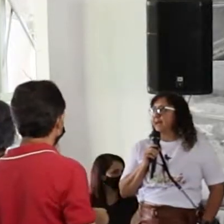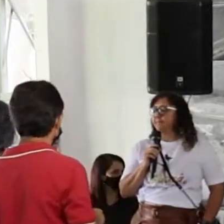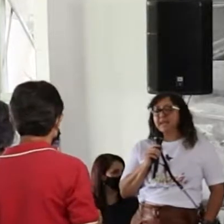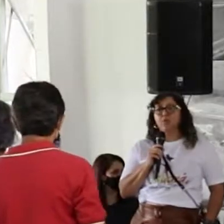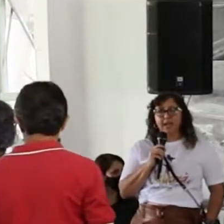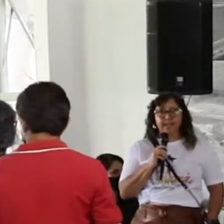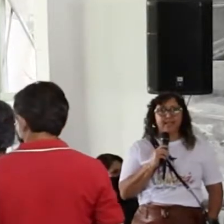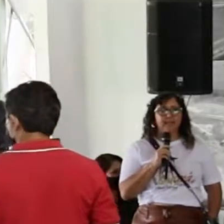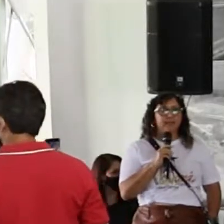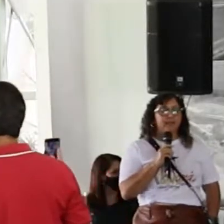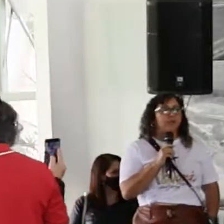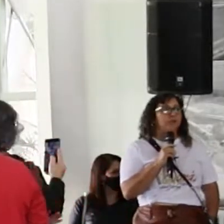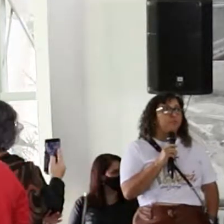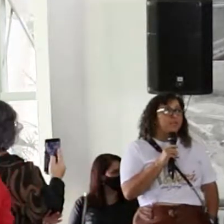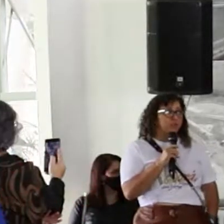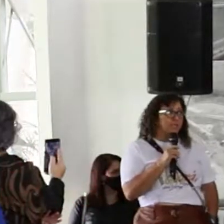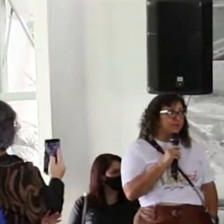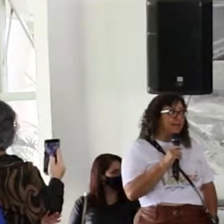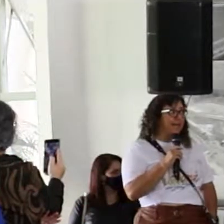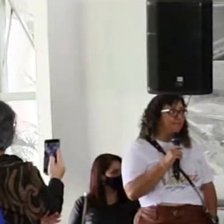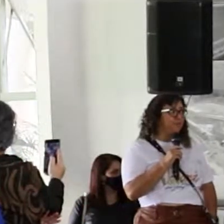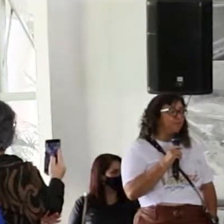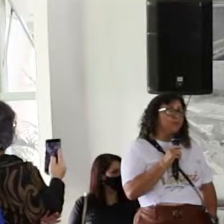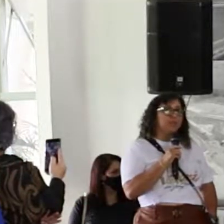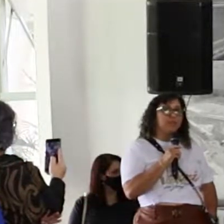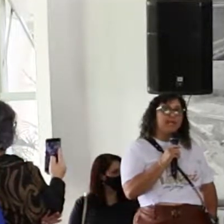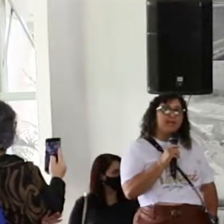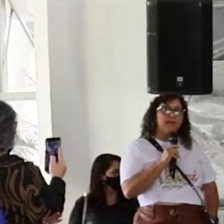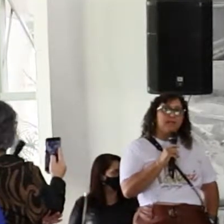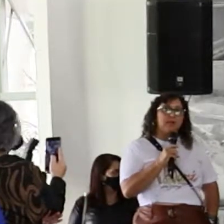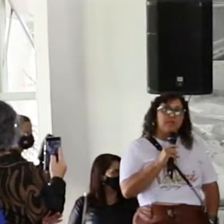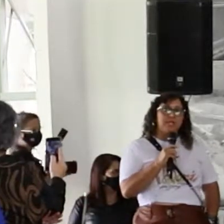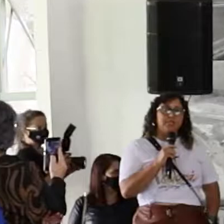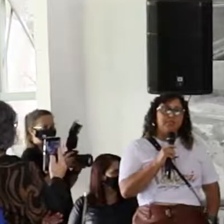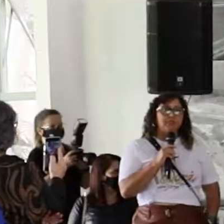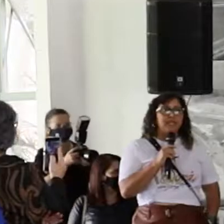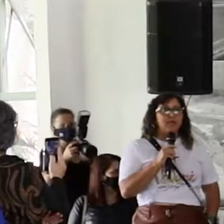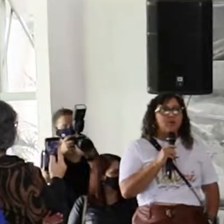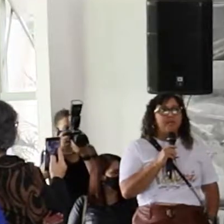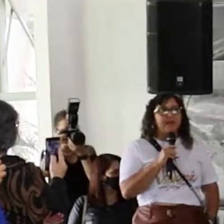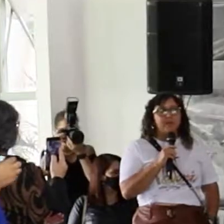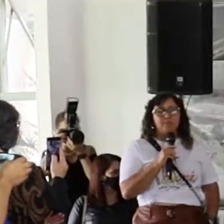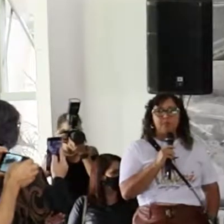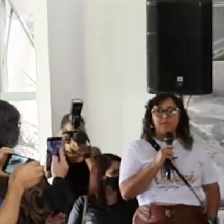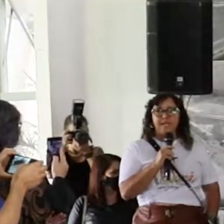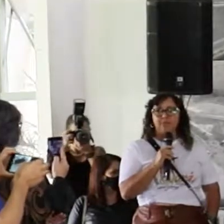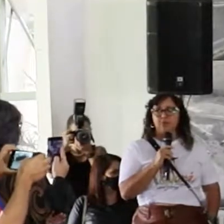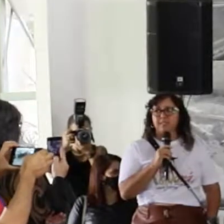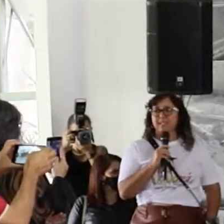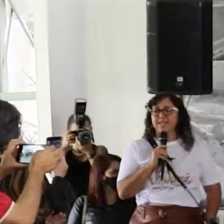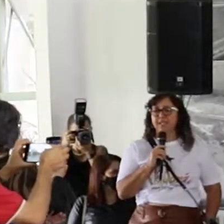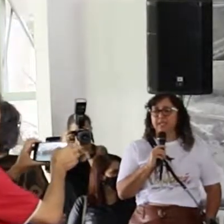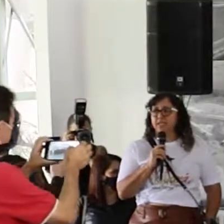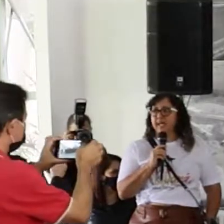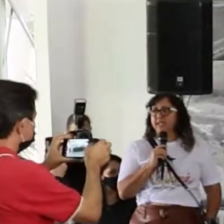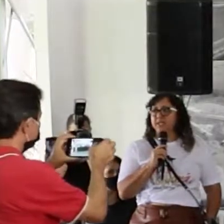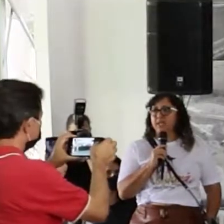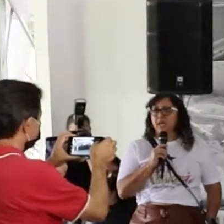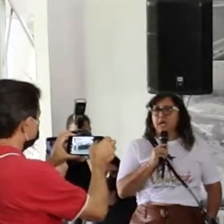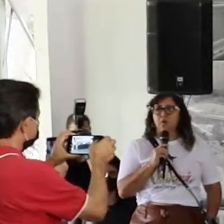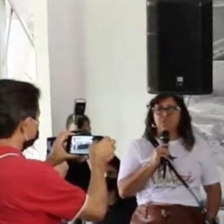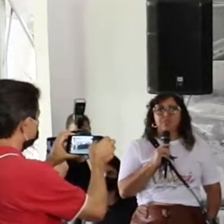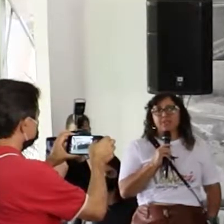ela também requer emprego renda economia sustentável né então a gente não teria como fazer um projeto sobre